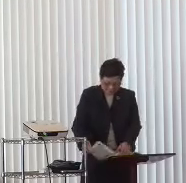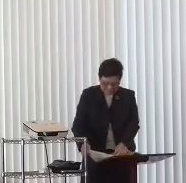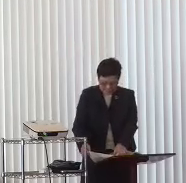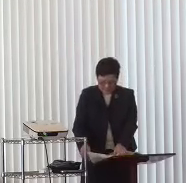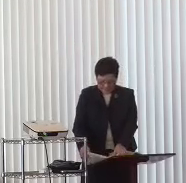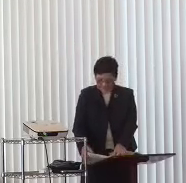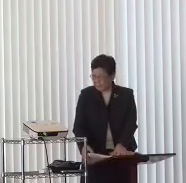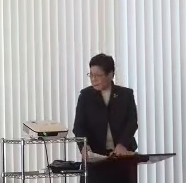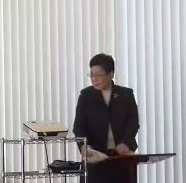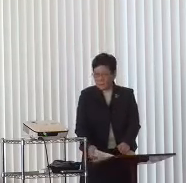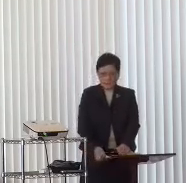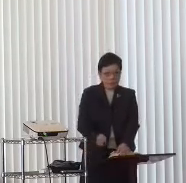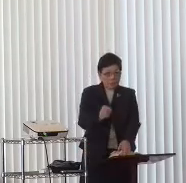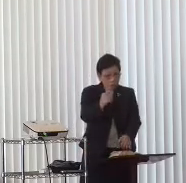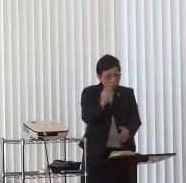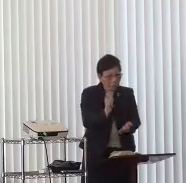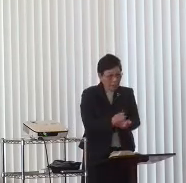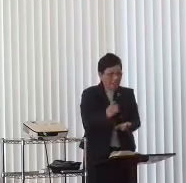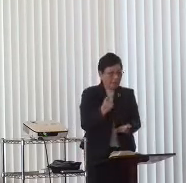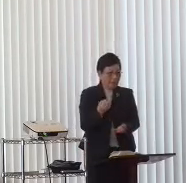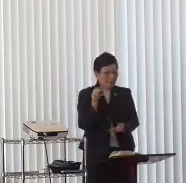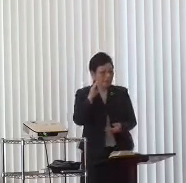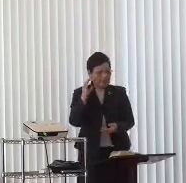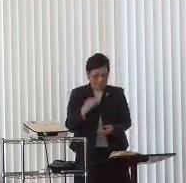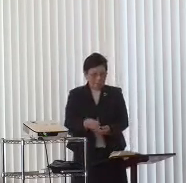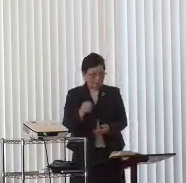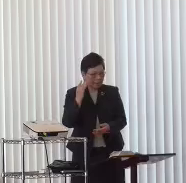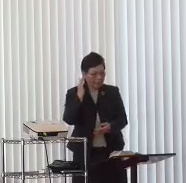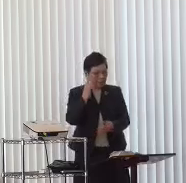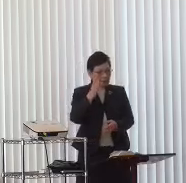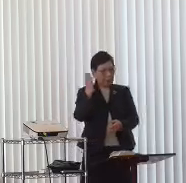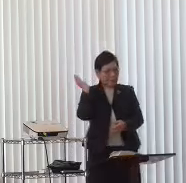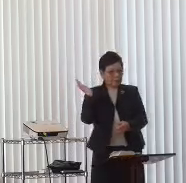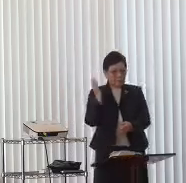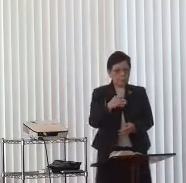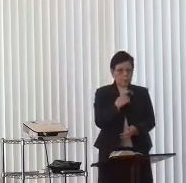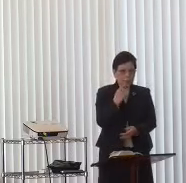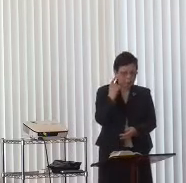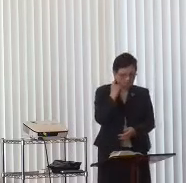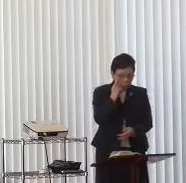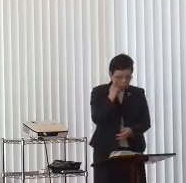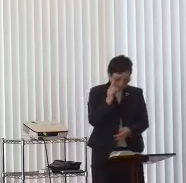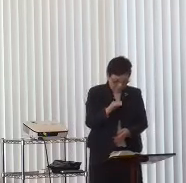ちょっと振り返っておきたいと思うんですけれども、